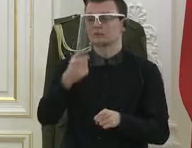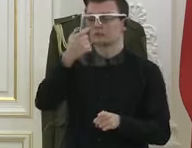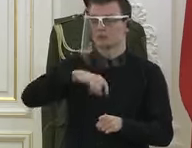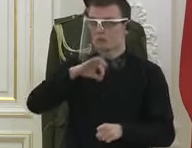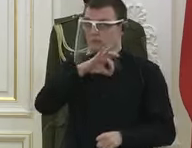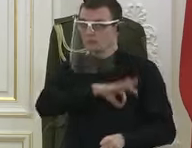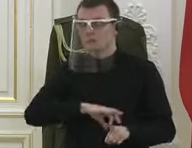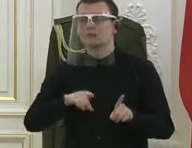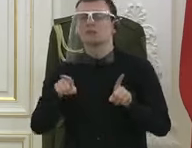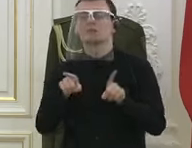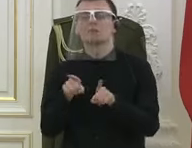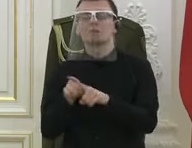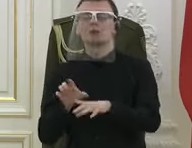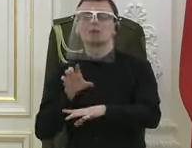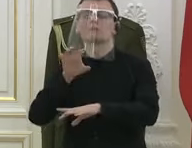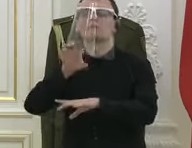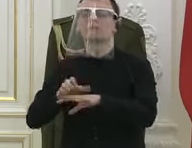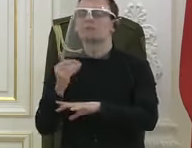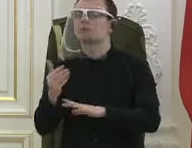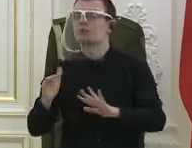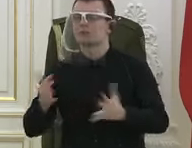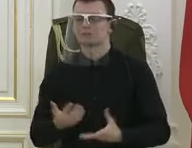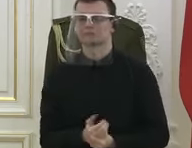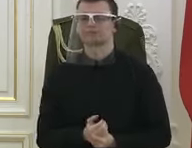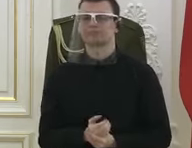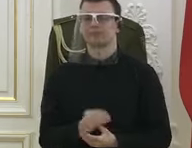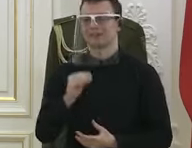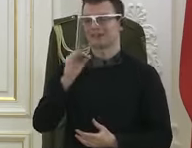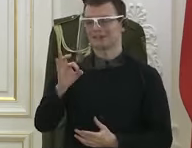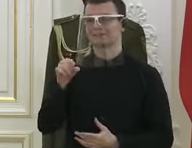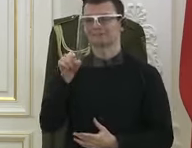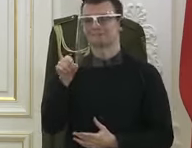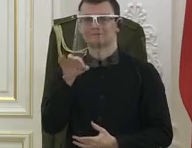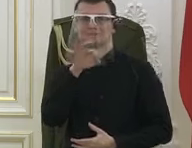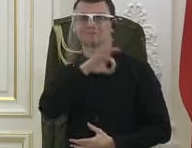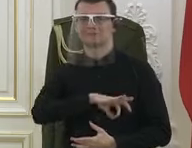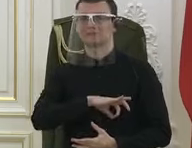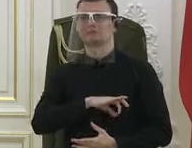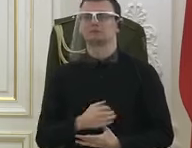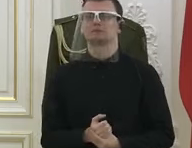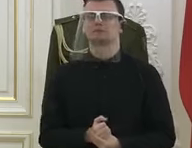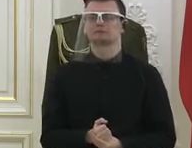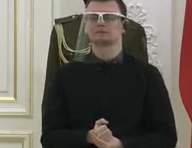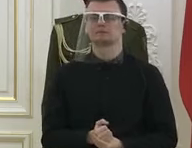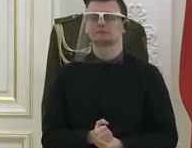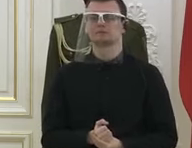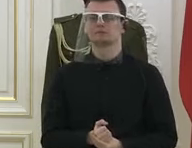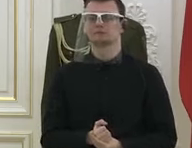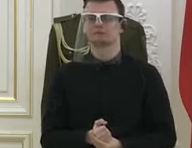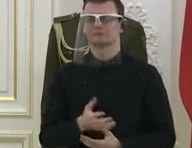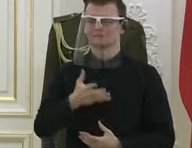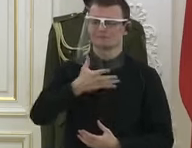ale inwestujemy je również dla spójności Unii Europejskiej i dlatego, żeby wszystkim przedsiębiorcom z całej Unii Europejskiej chociażby łatwiej